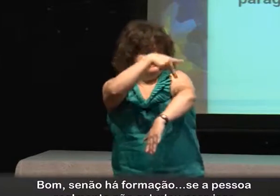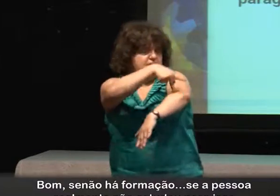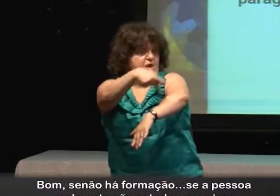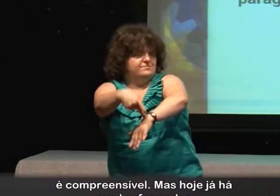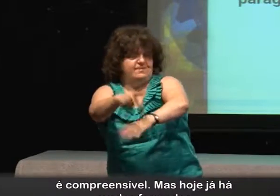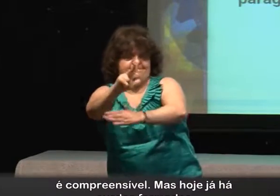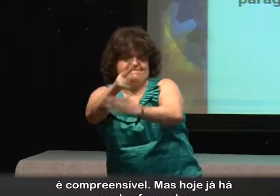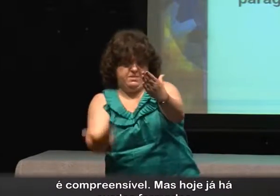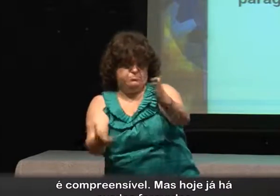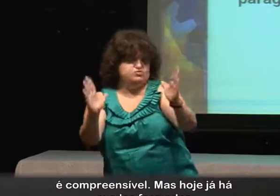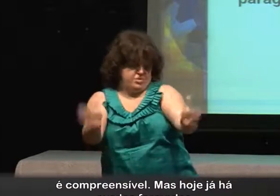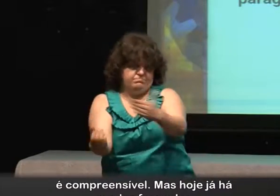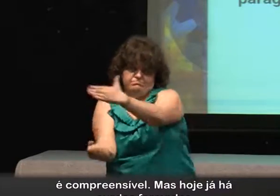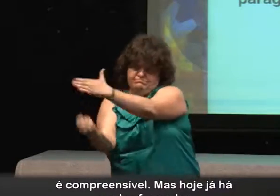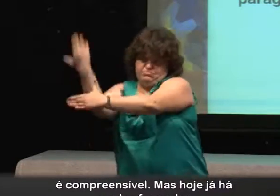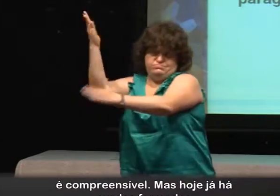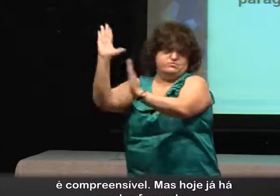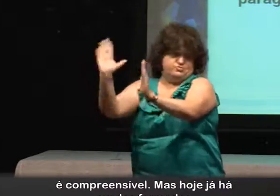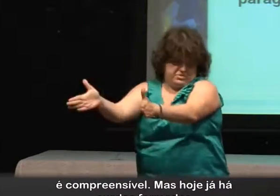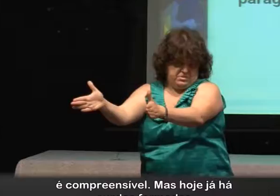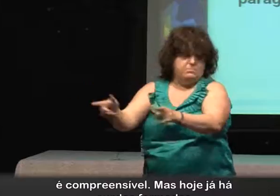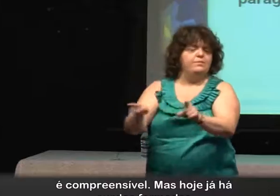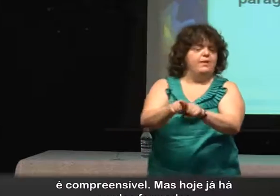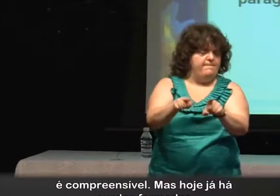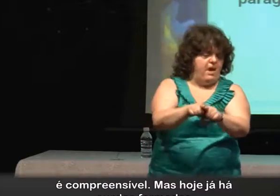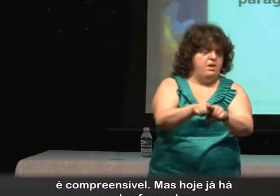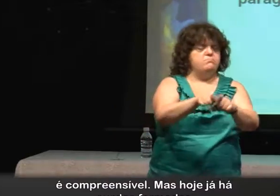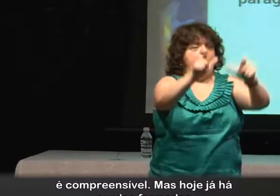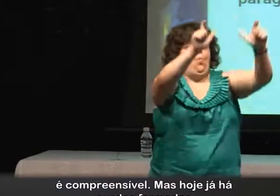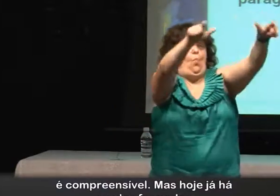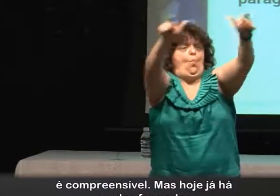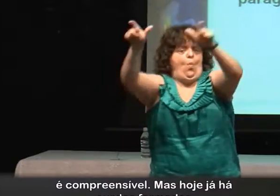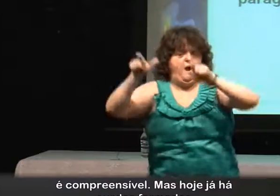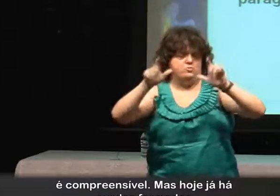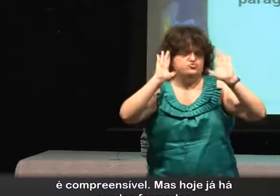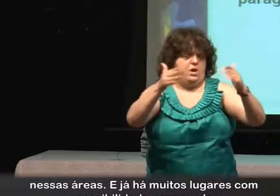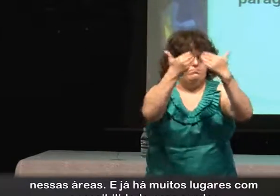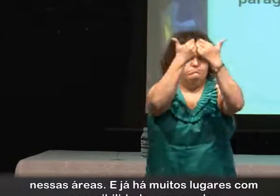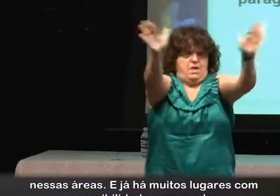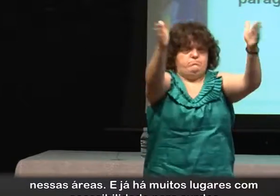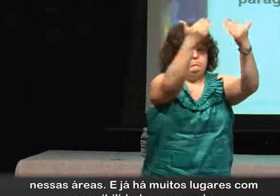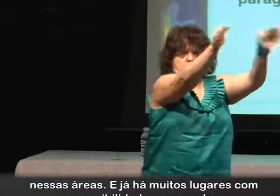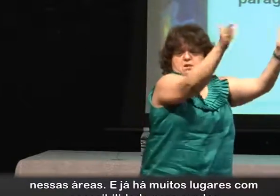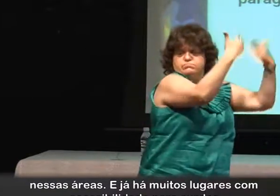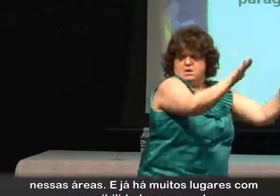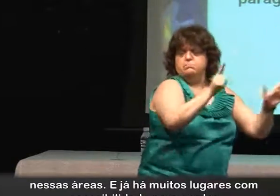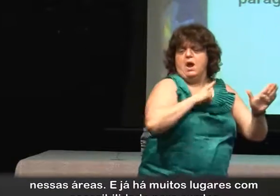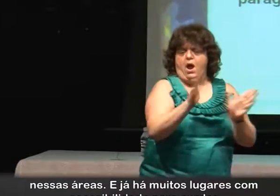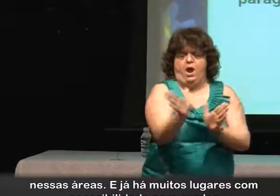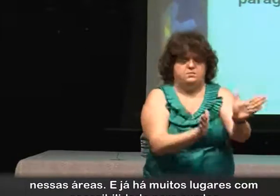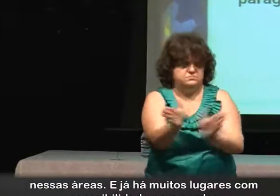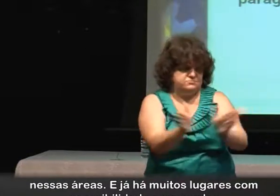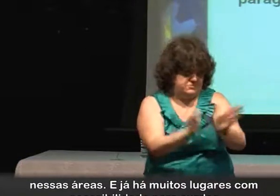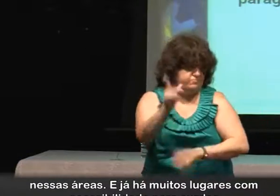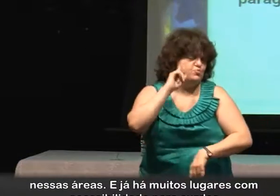isso, é compreensível. Mas hoje já há surdos formados nessas áreas e há muitos lugares onde